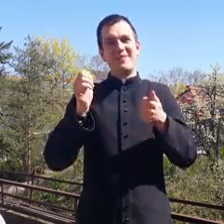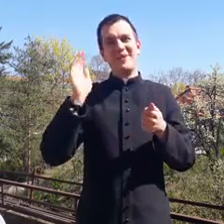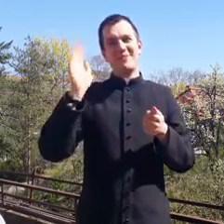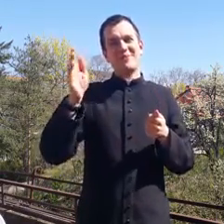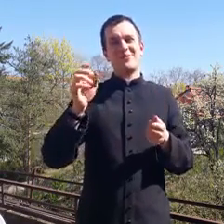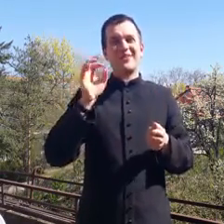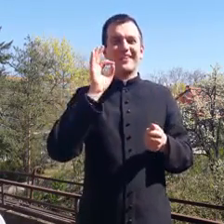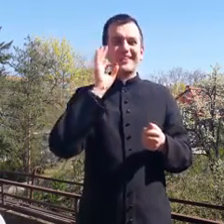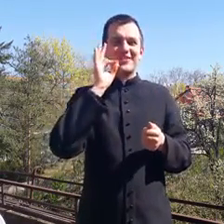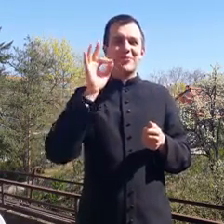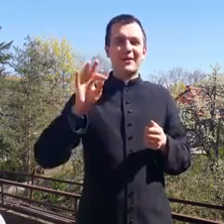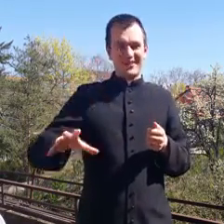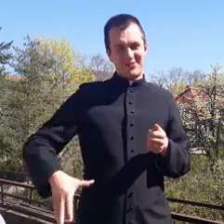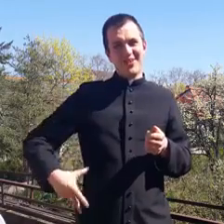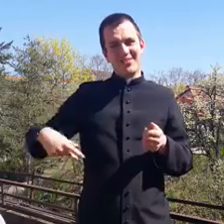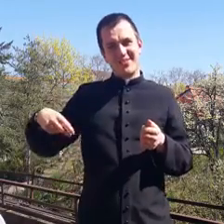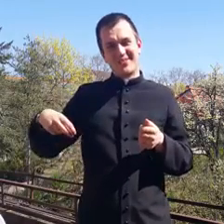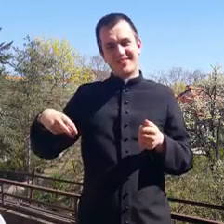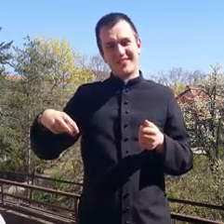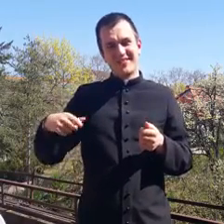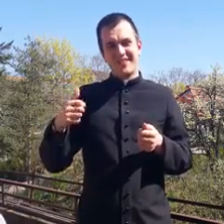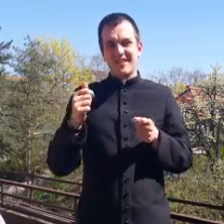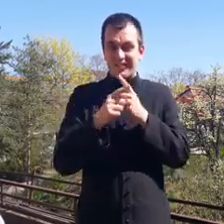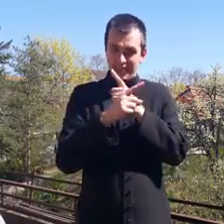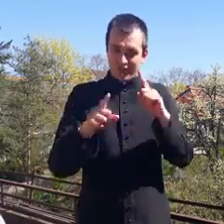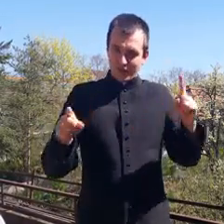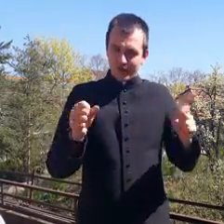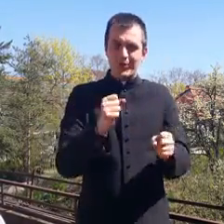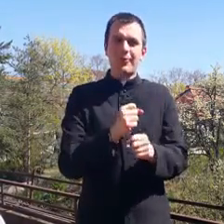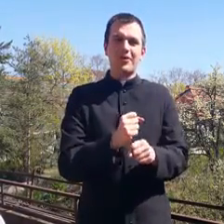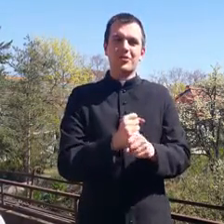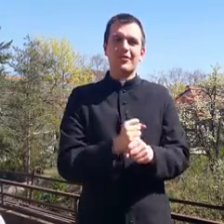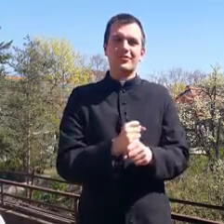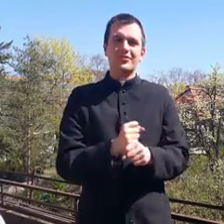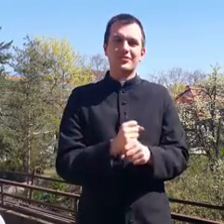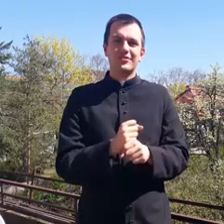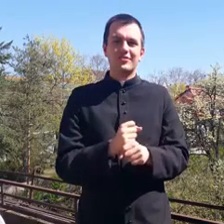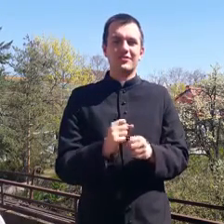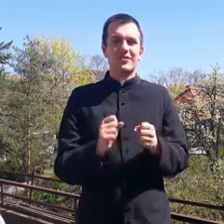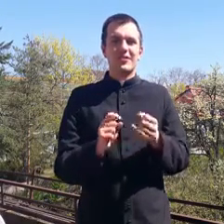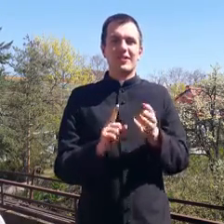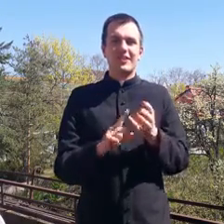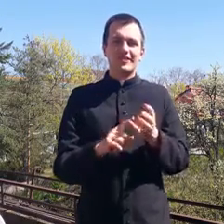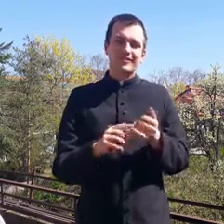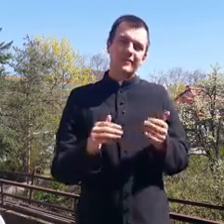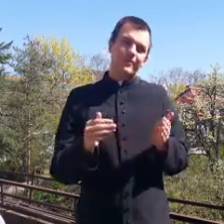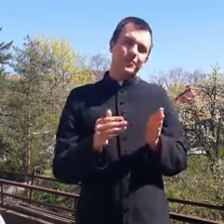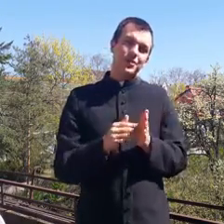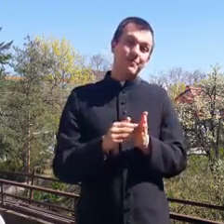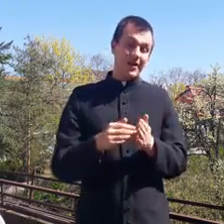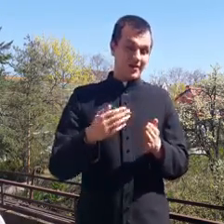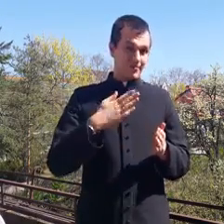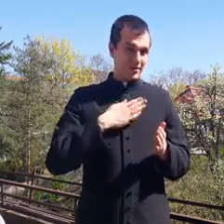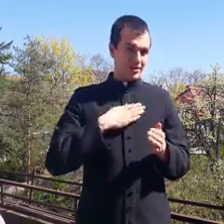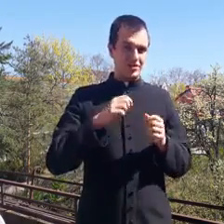aby było dobra święto nie wolno pracować i trzeba mieć